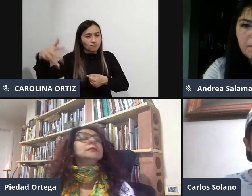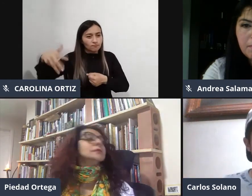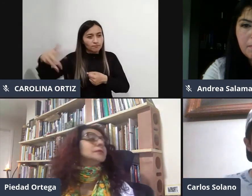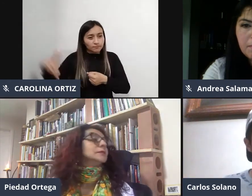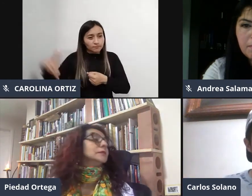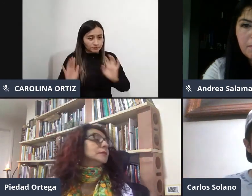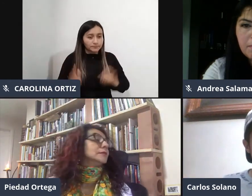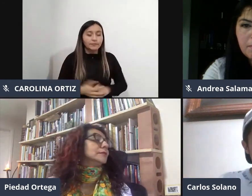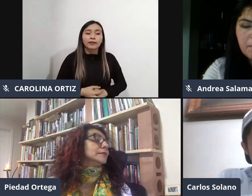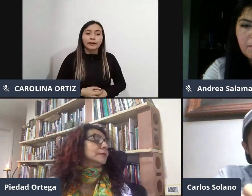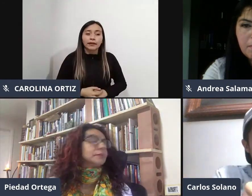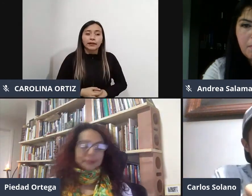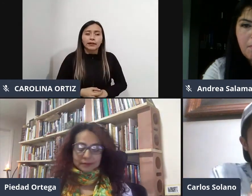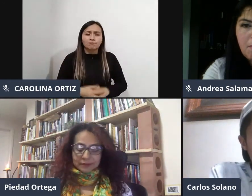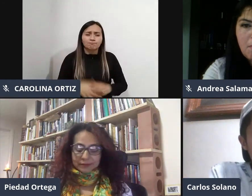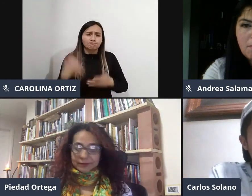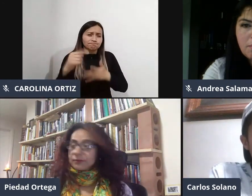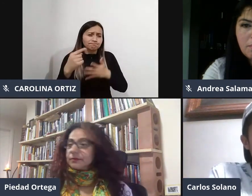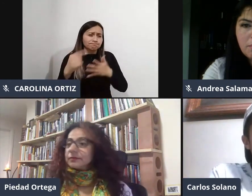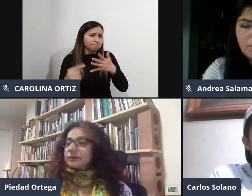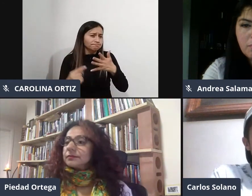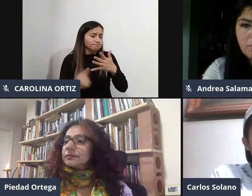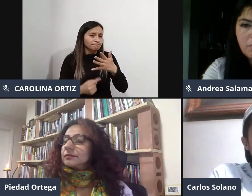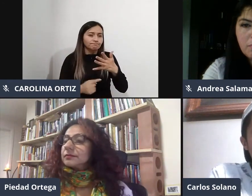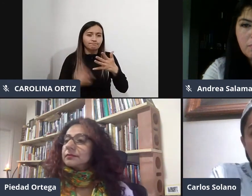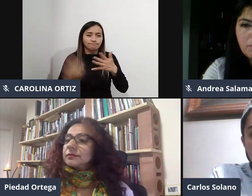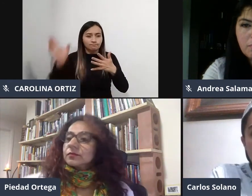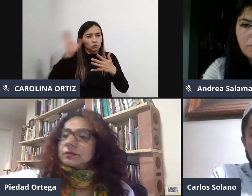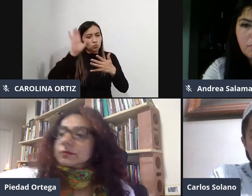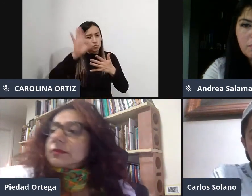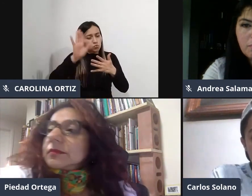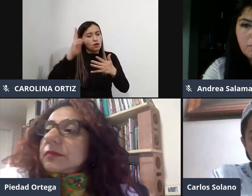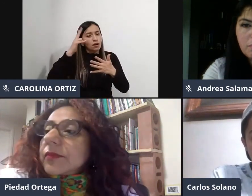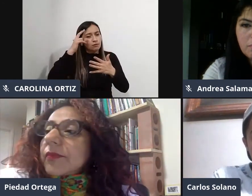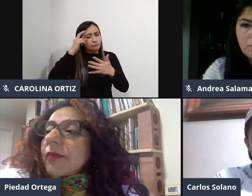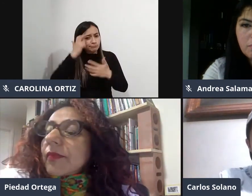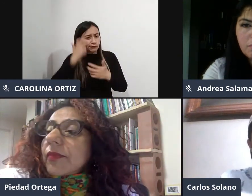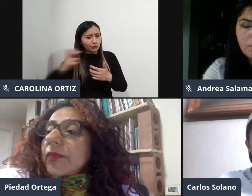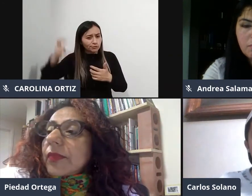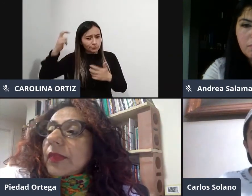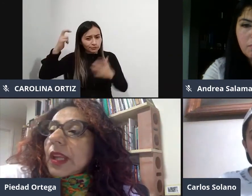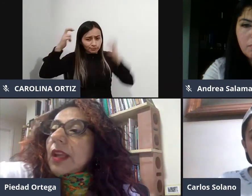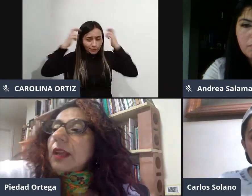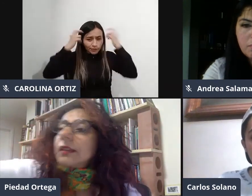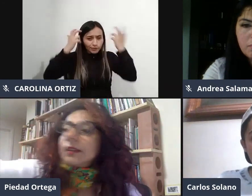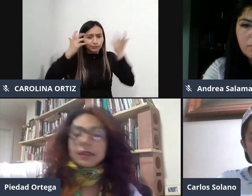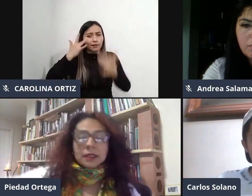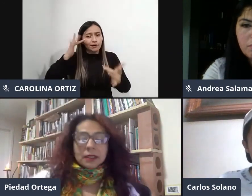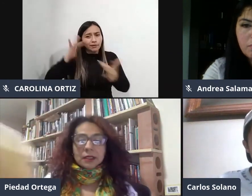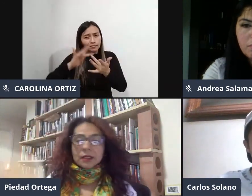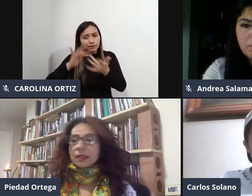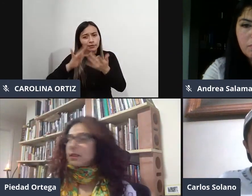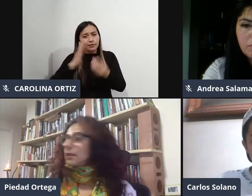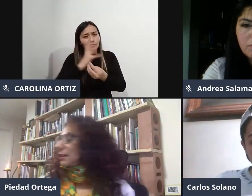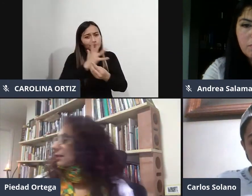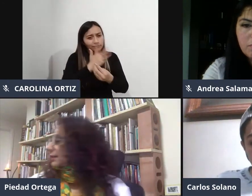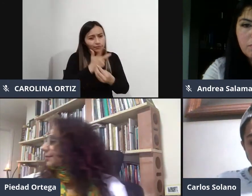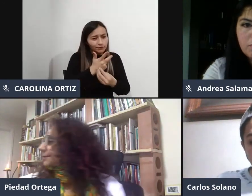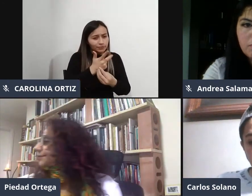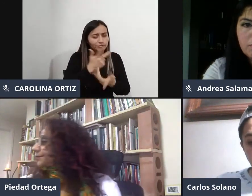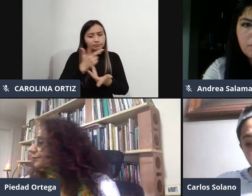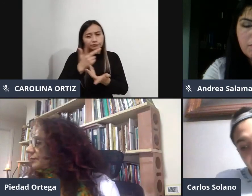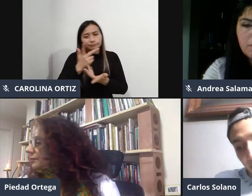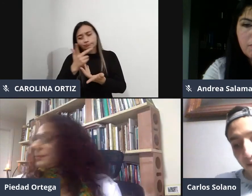diversidad de conocimiento de temas culturales y artísticos, la formación tiene que,